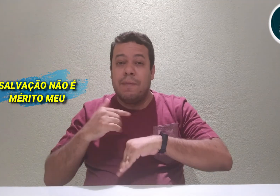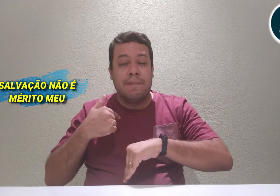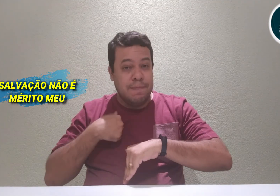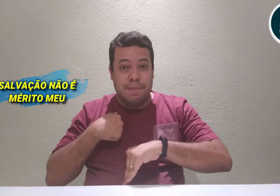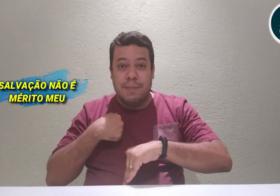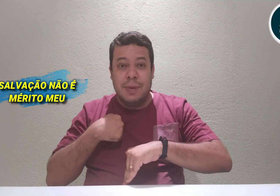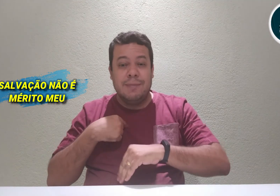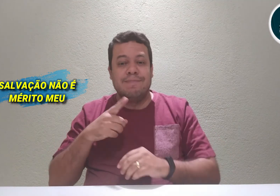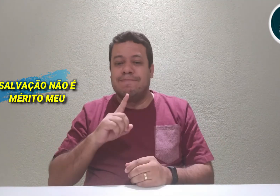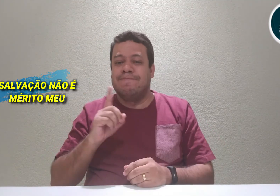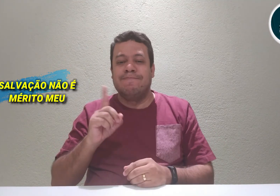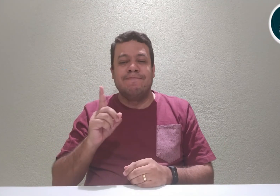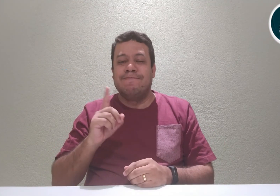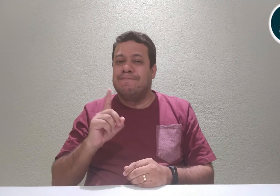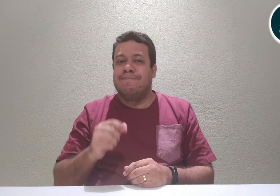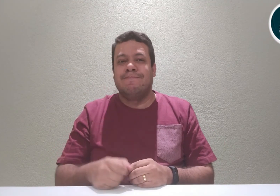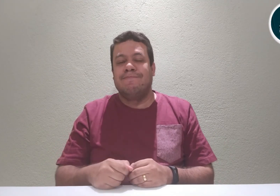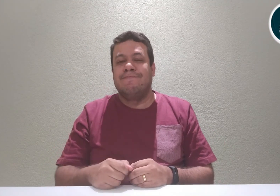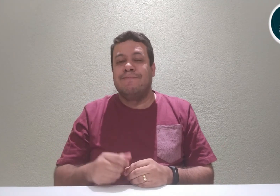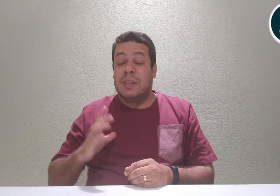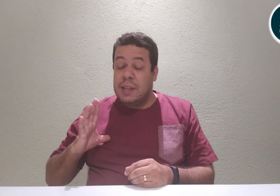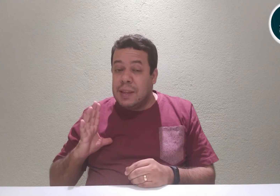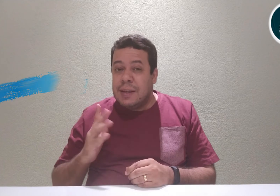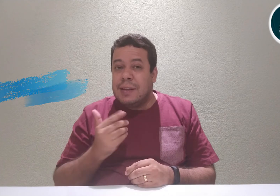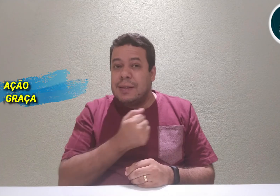A salvação não é mérito meu.